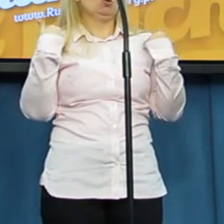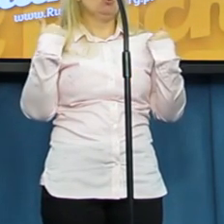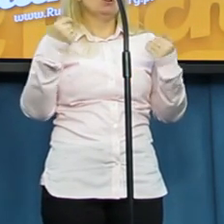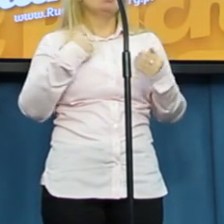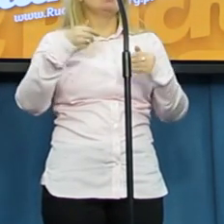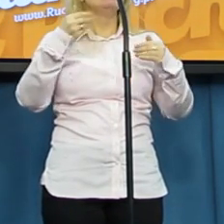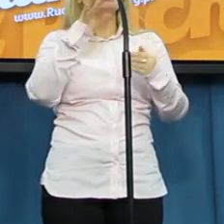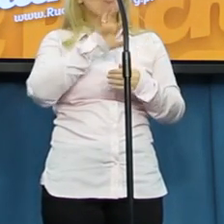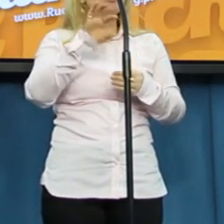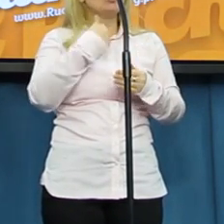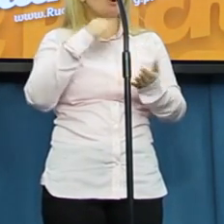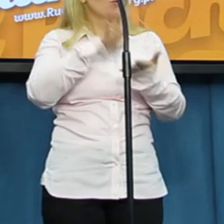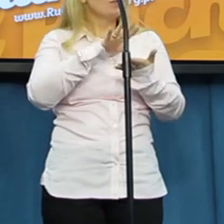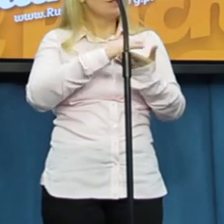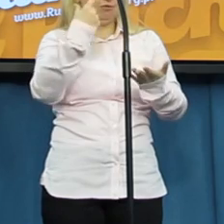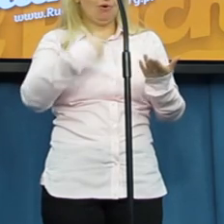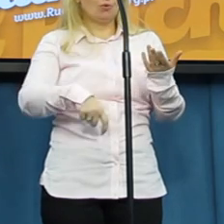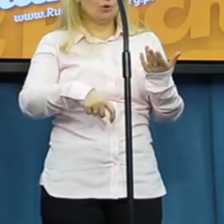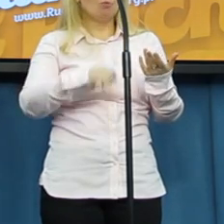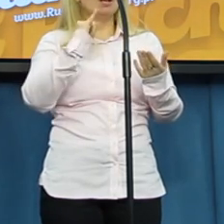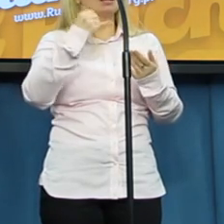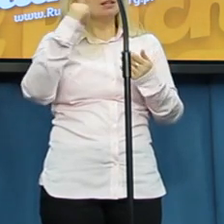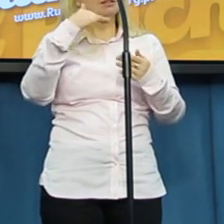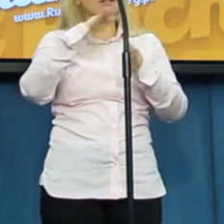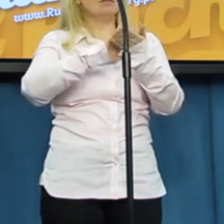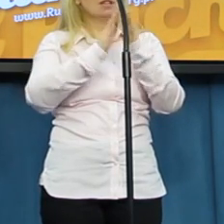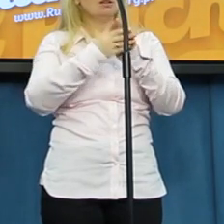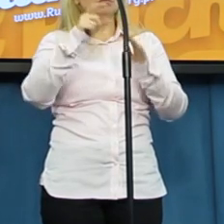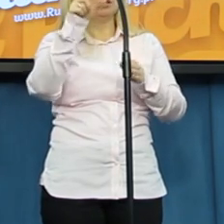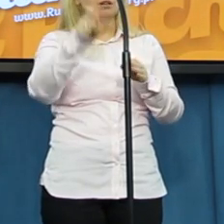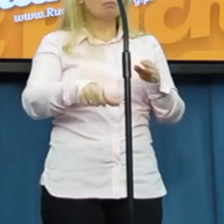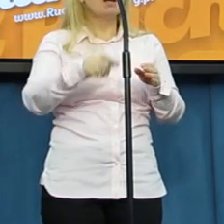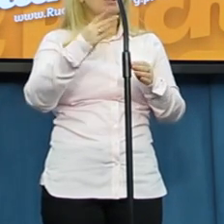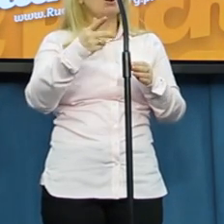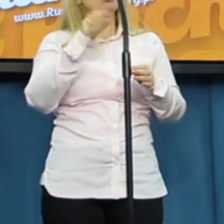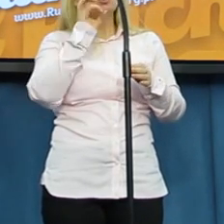odnosić sukcesy i również im odnosić sukcesy, bo to były wspólne sukcesy,